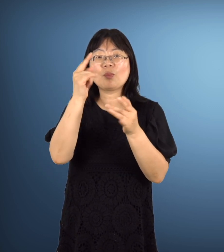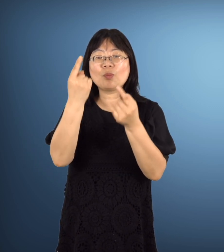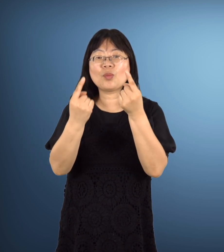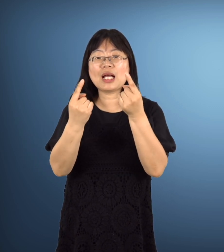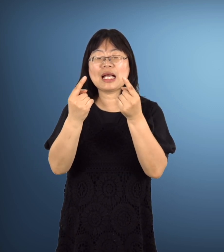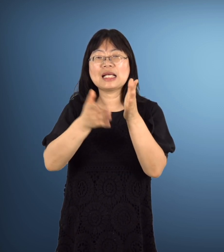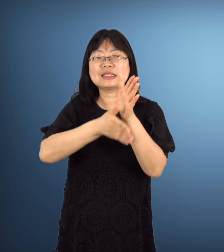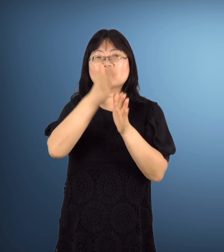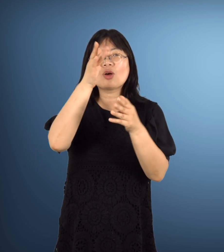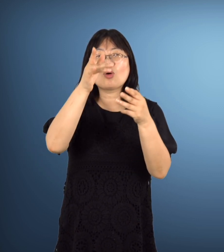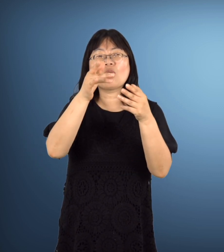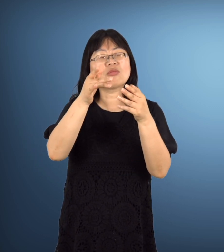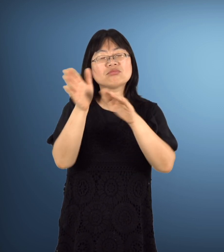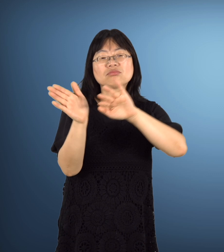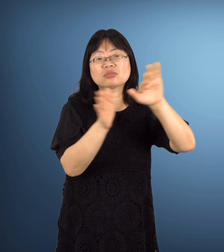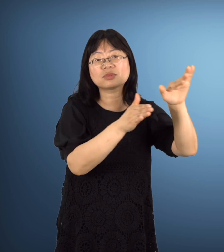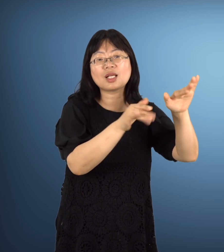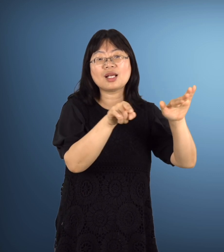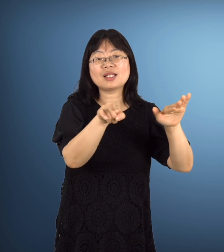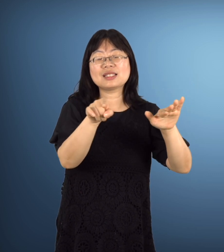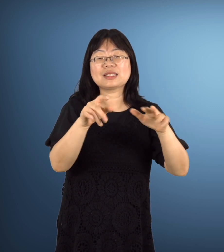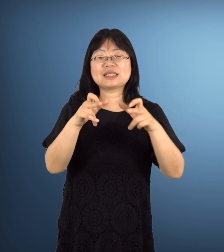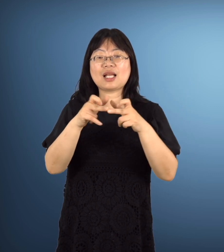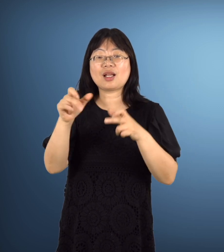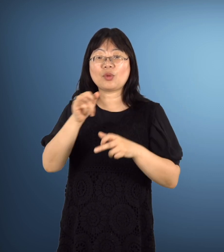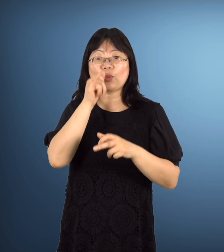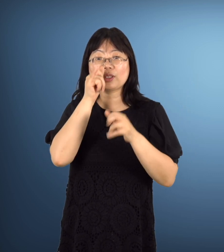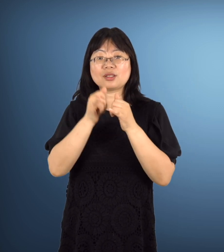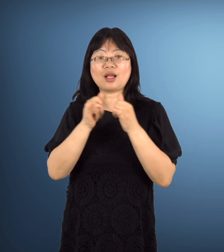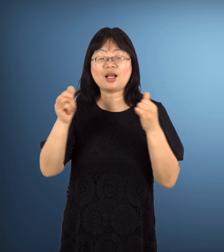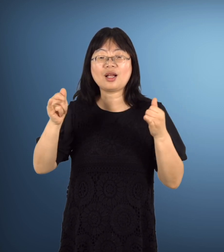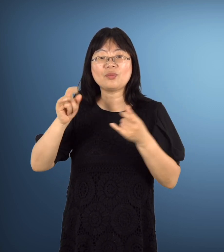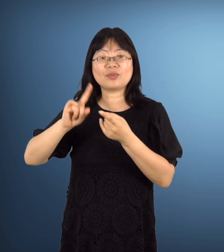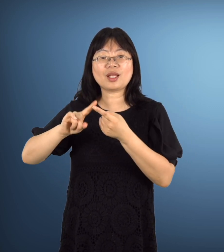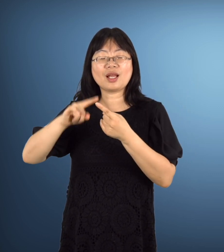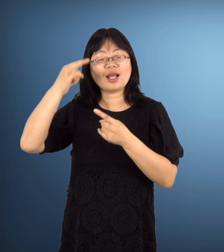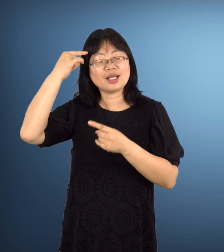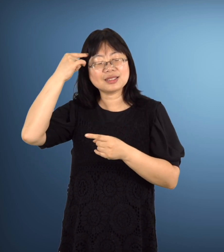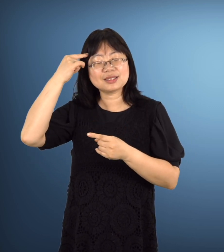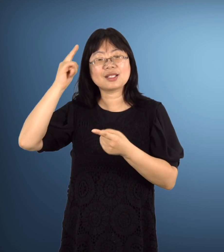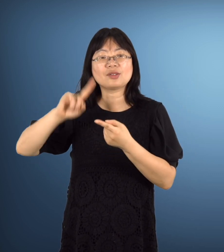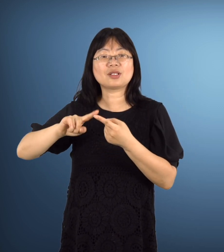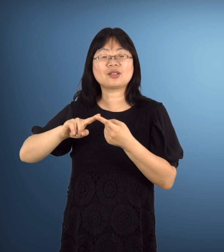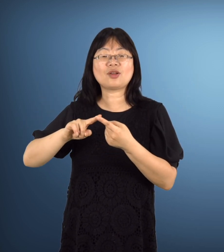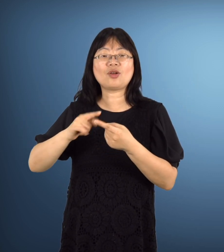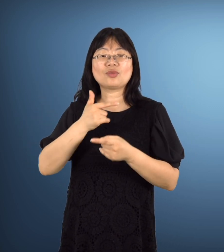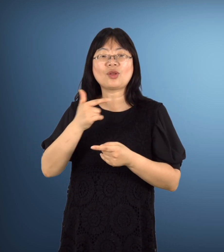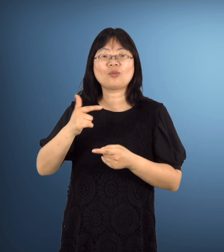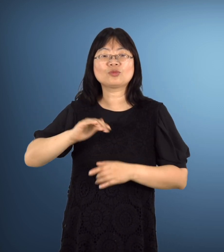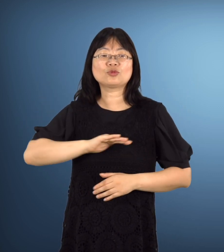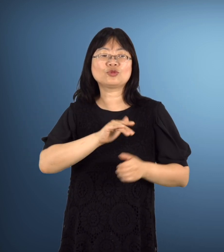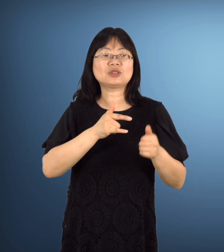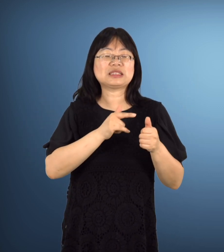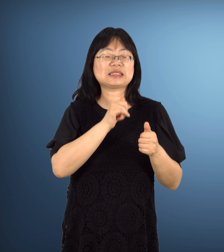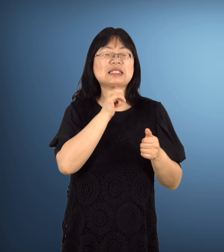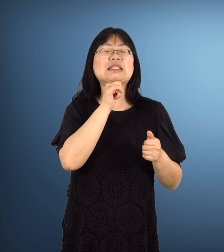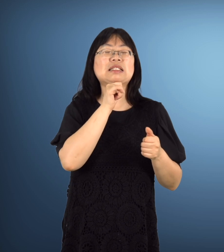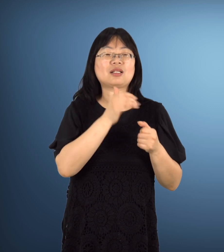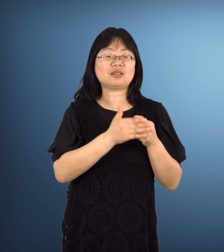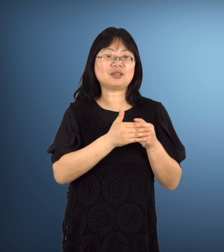무엇보다도 시설은 둘째치고 이 장애를 가진 분들에 대한 인식이 너무 우리는